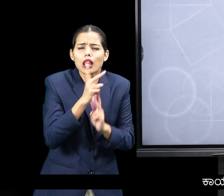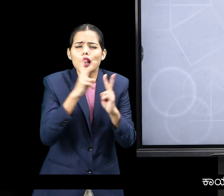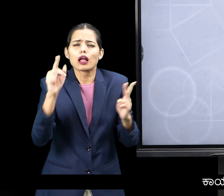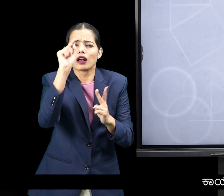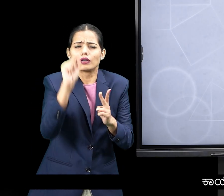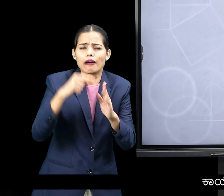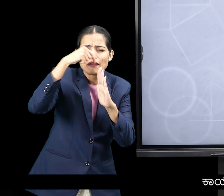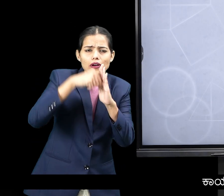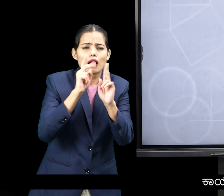ಕಾರ್ಯಕ್ರಮಗಳು,